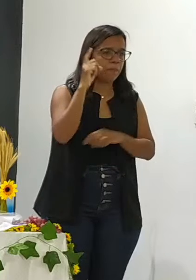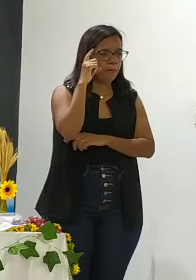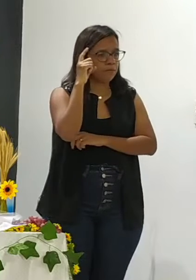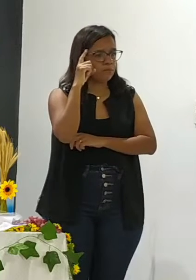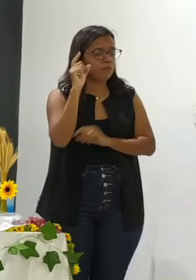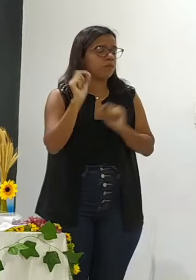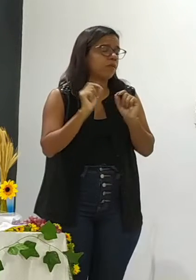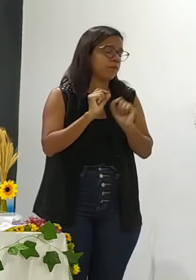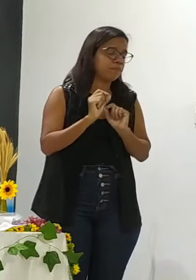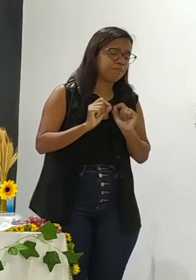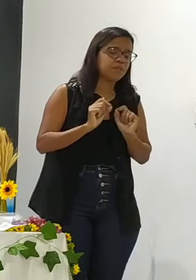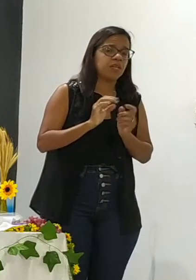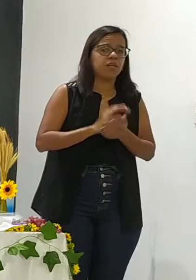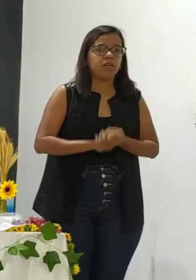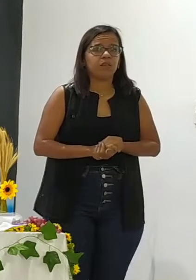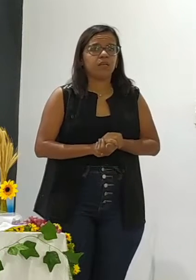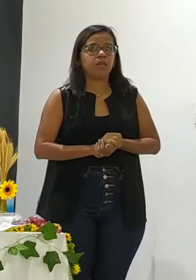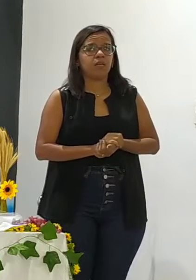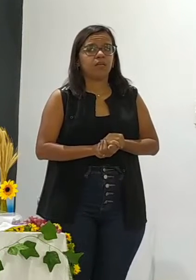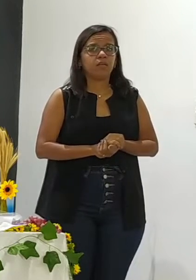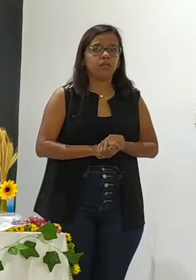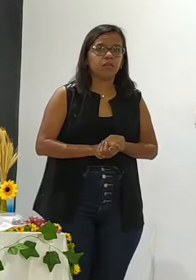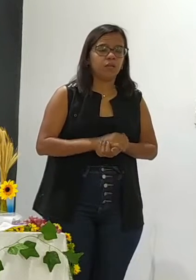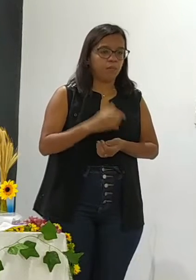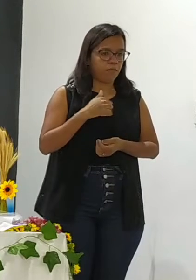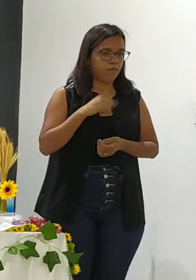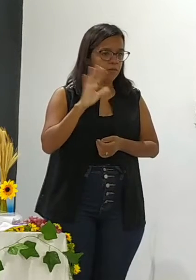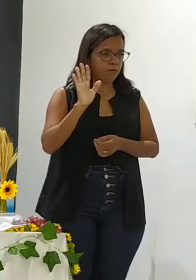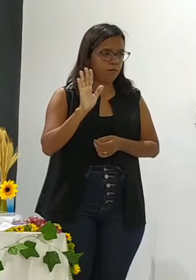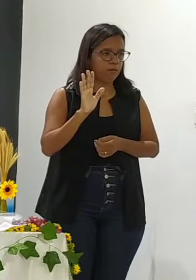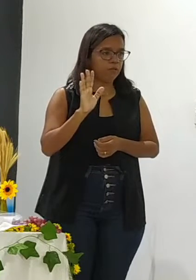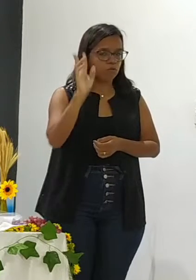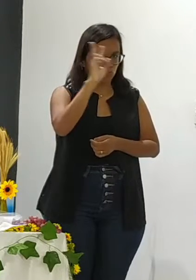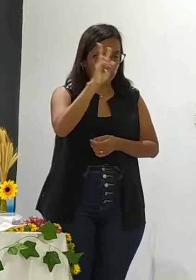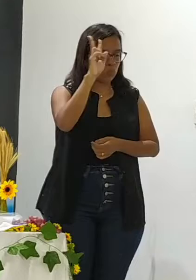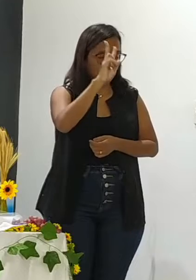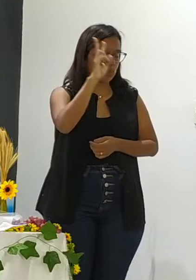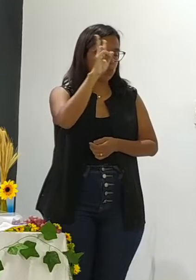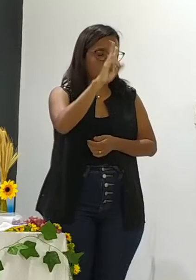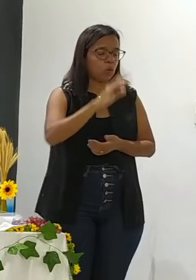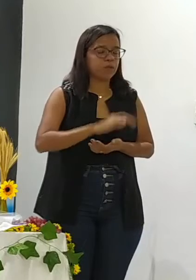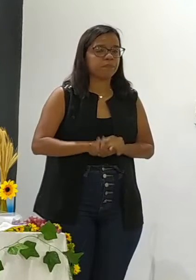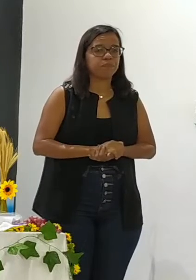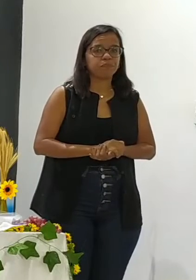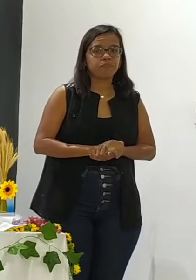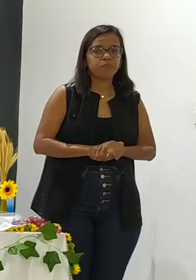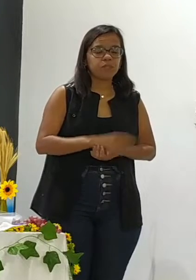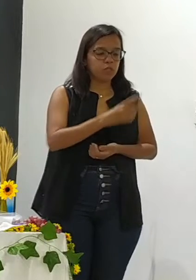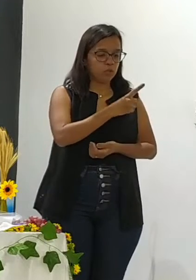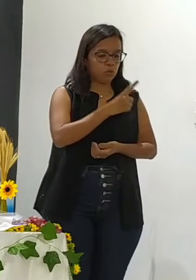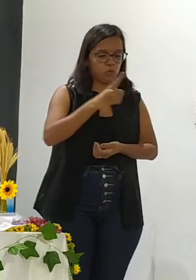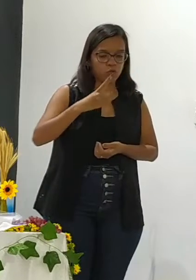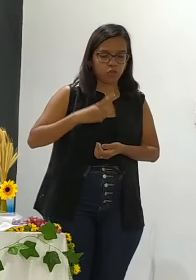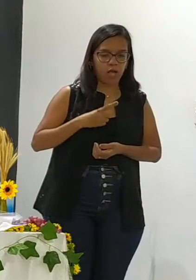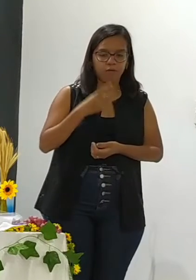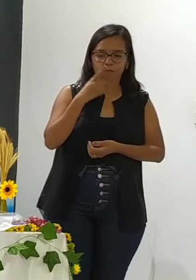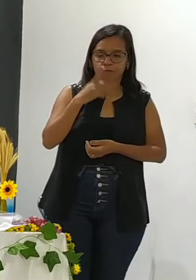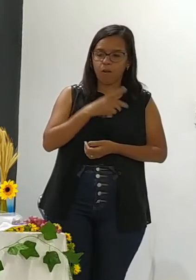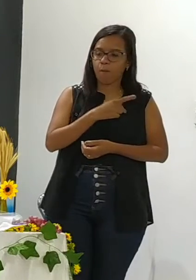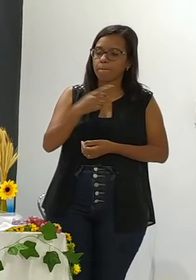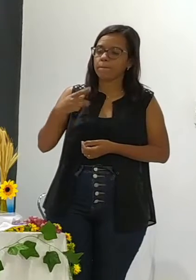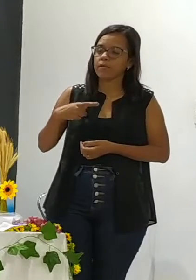querido, mas uma vez eu escutei uma história, pastor. Um diabo chegou para o pastor dele e falou